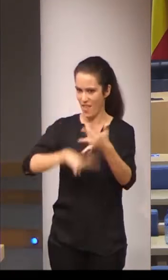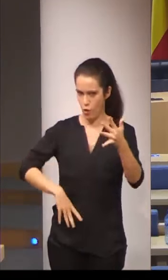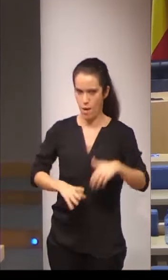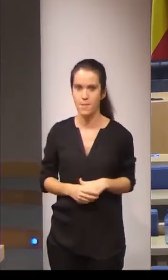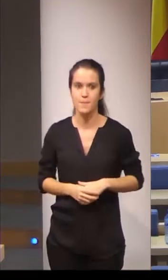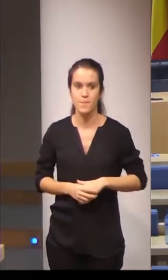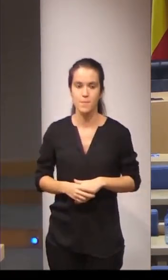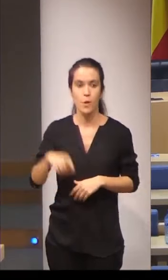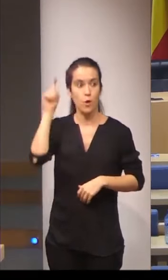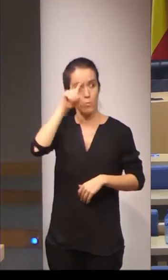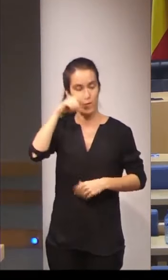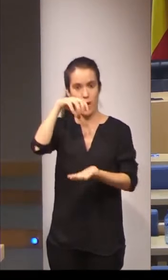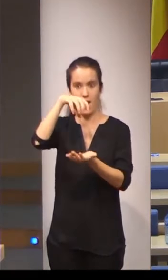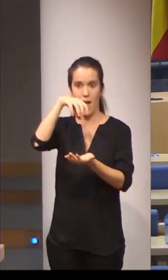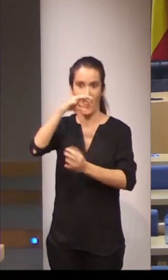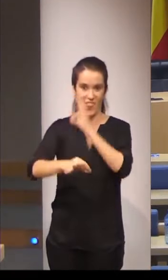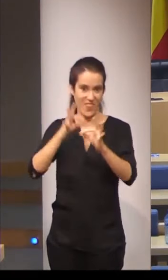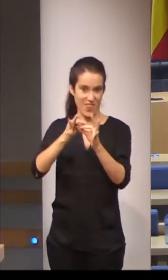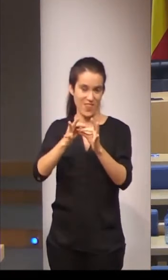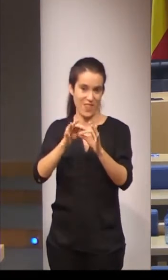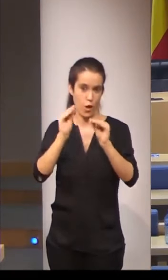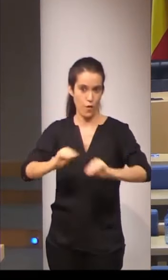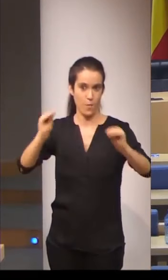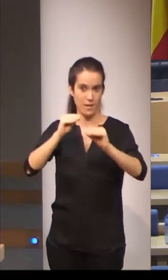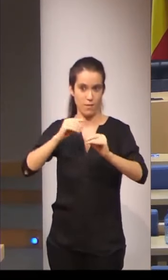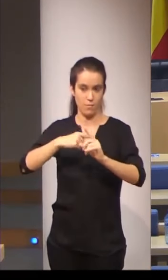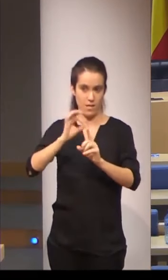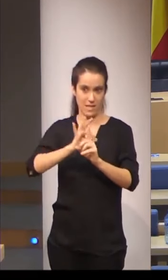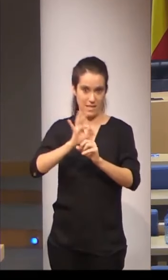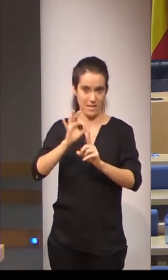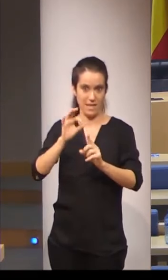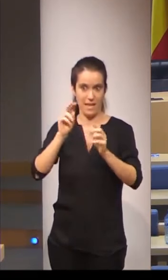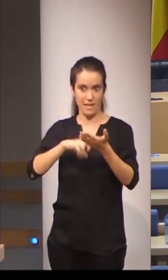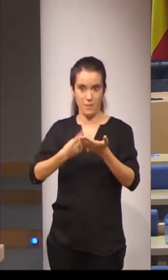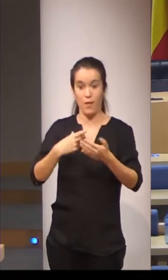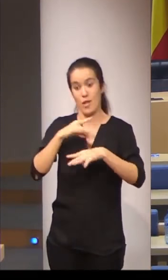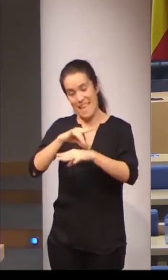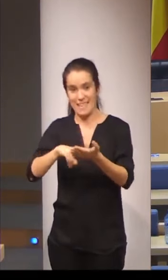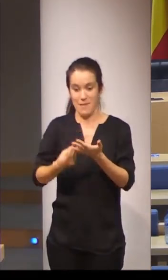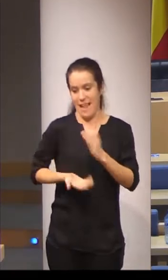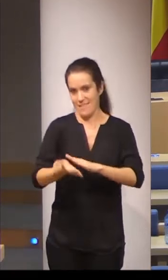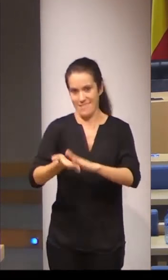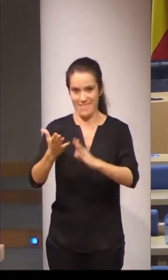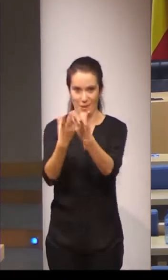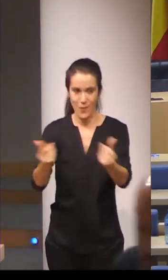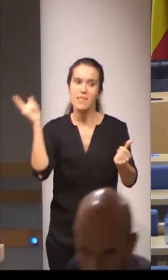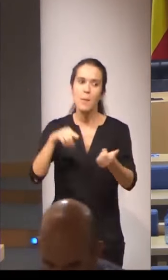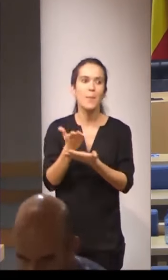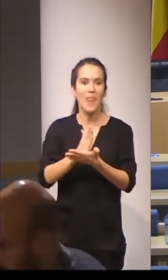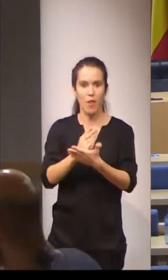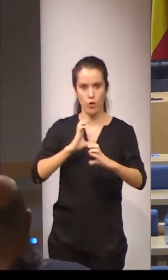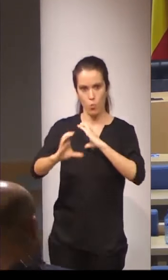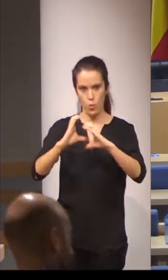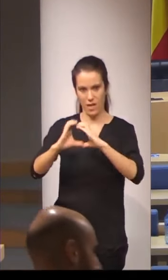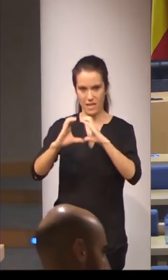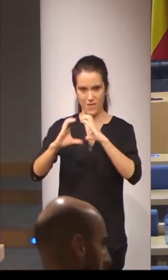profesora del ciclo formativo de grado de interpretación y guía de interpretación en extinción, así como de mediación comunicativa en